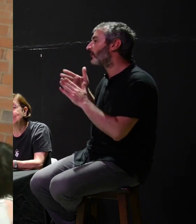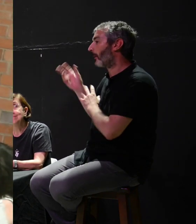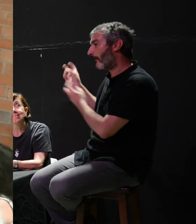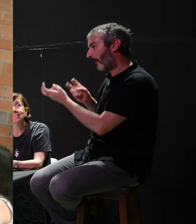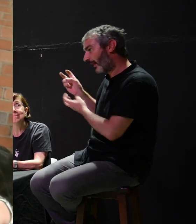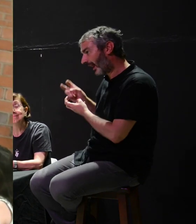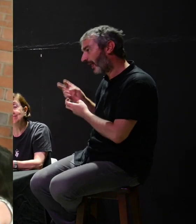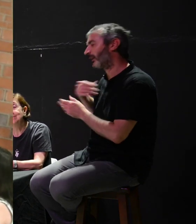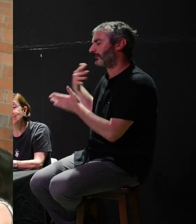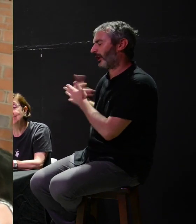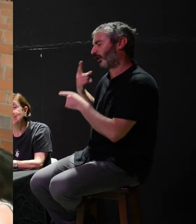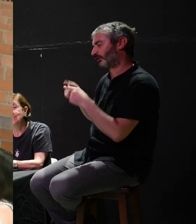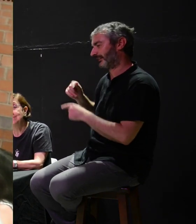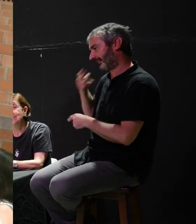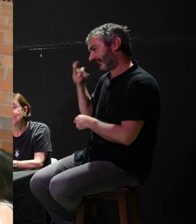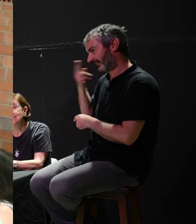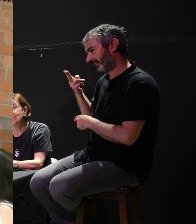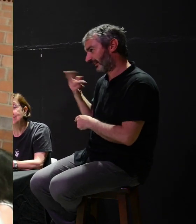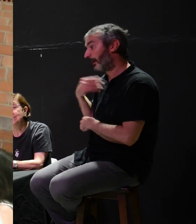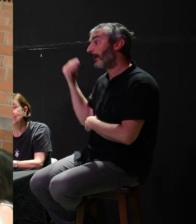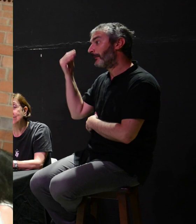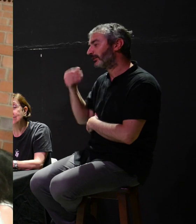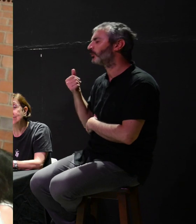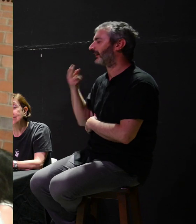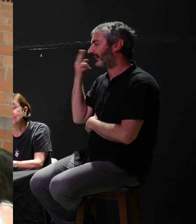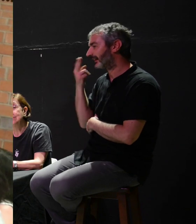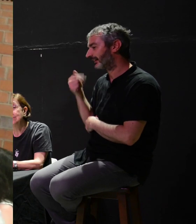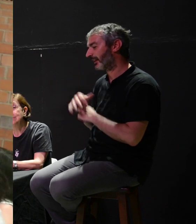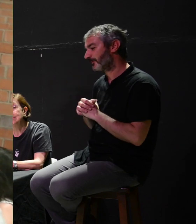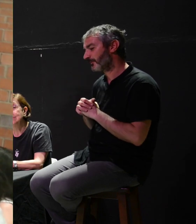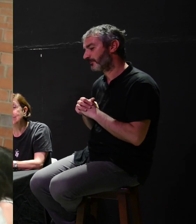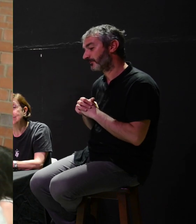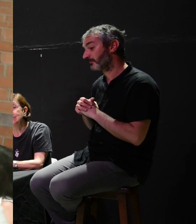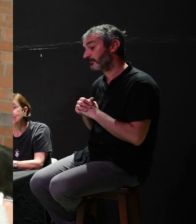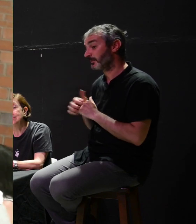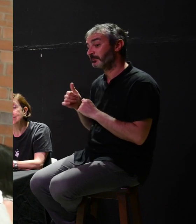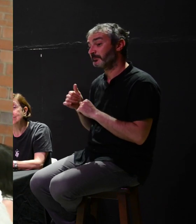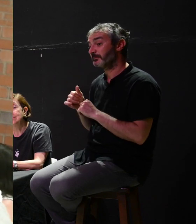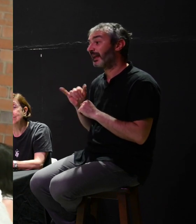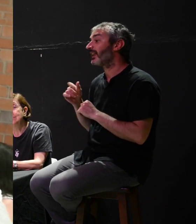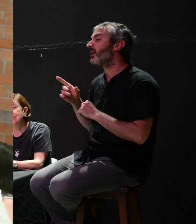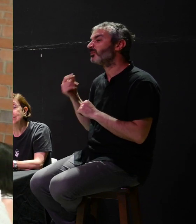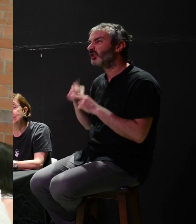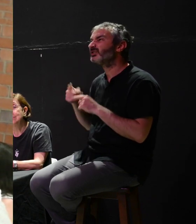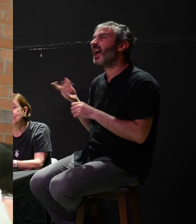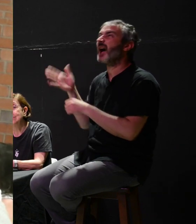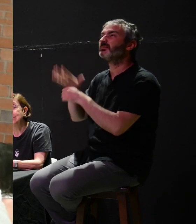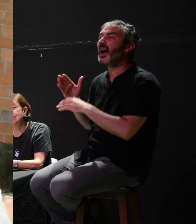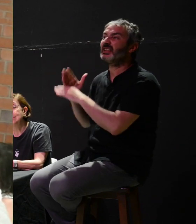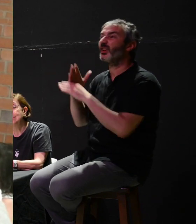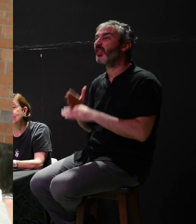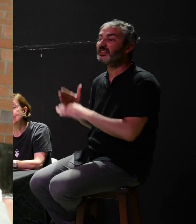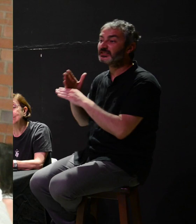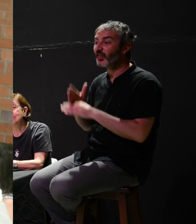explicar-nos totes aquestes coses, que crec que són molt interessants i que estan molt amagades i que no